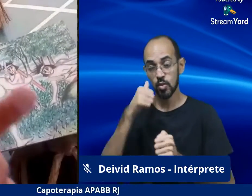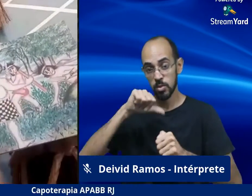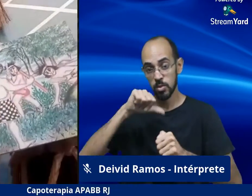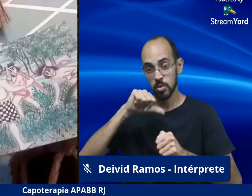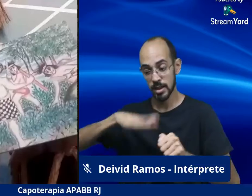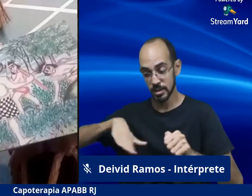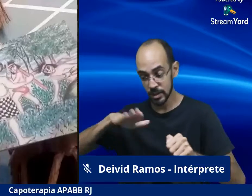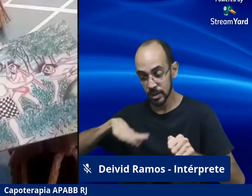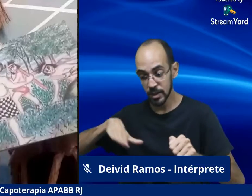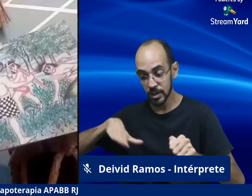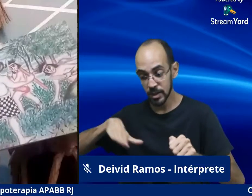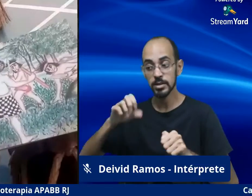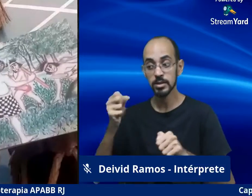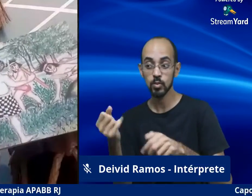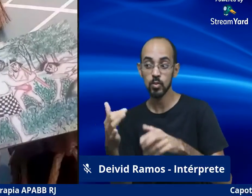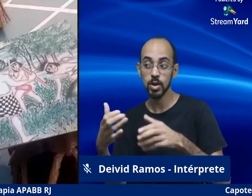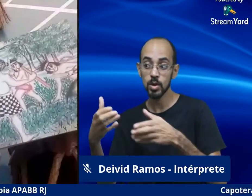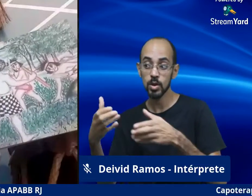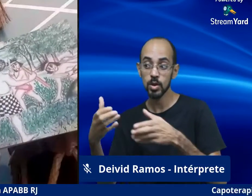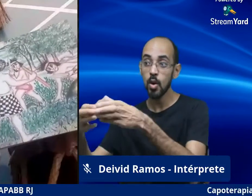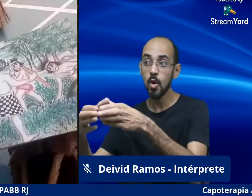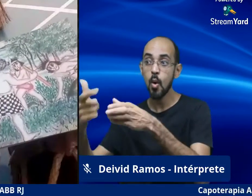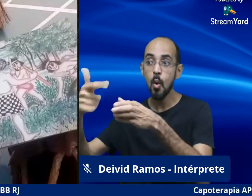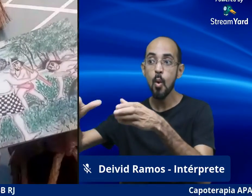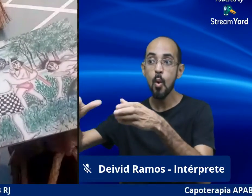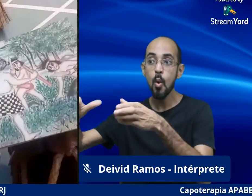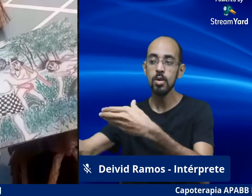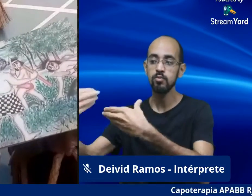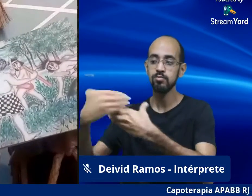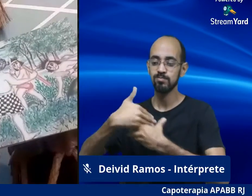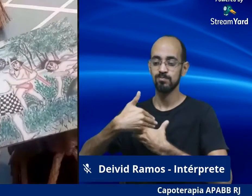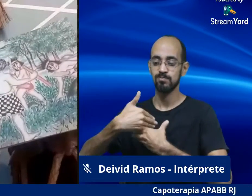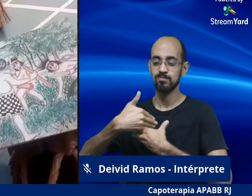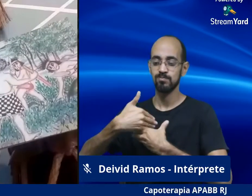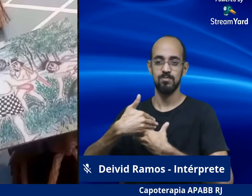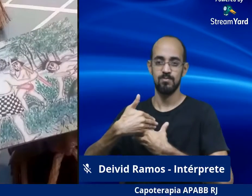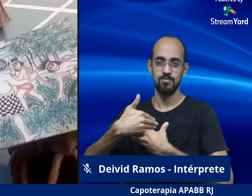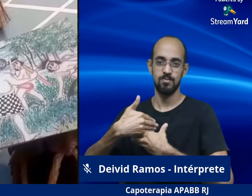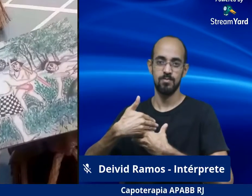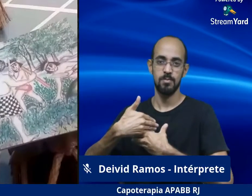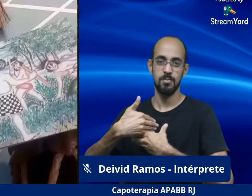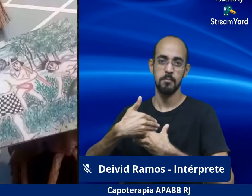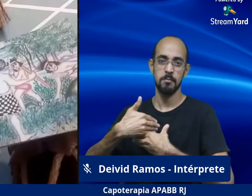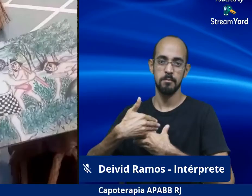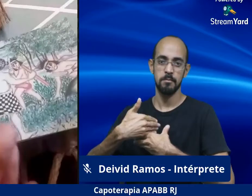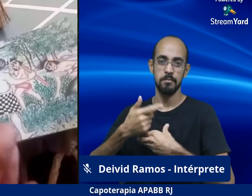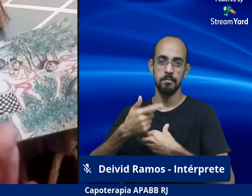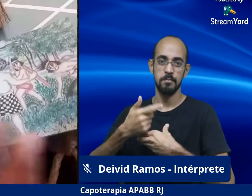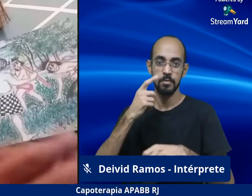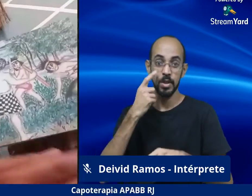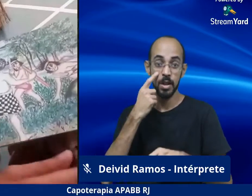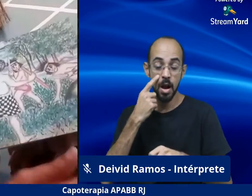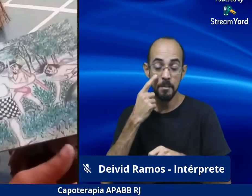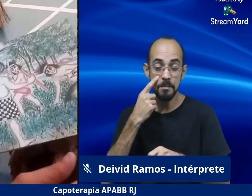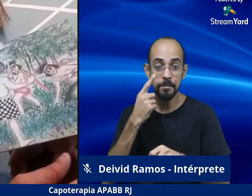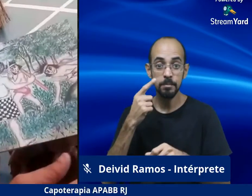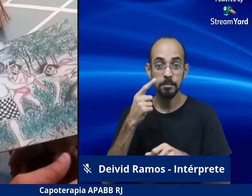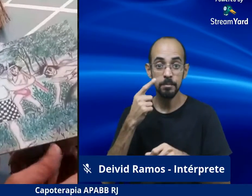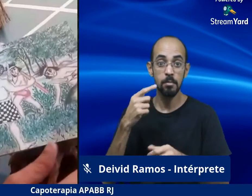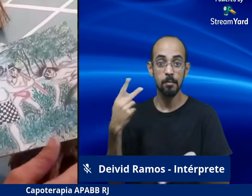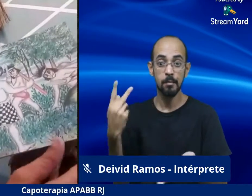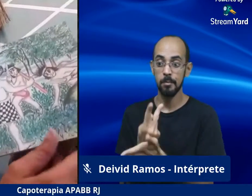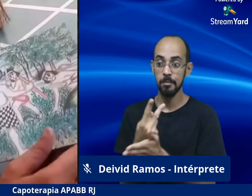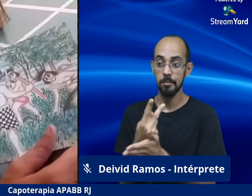uma outra tribo invadiu, nessa imagem a gente pode ver ele, né? E a outra tribo invadindo, ele se colocando à frente